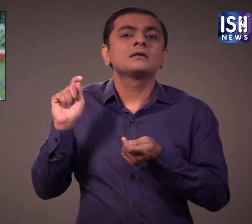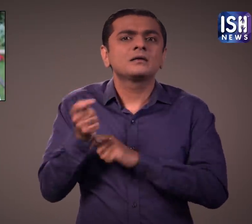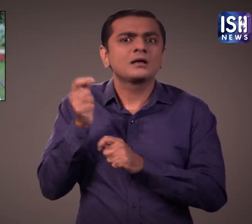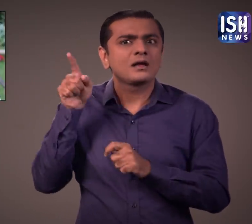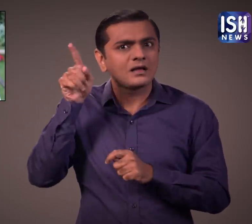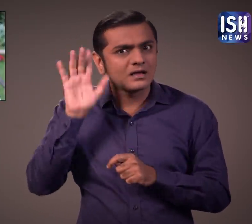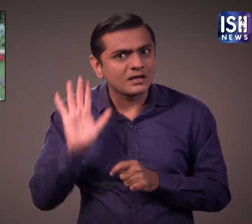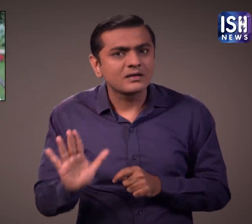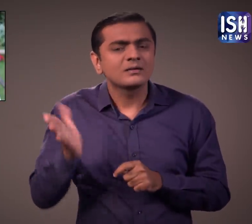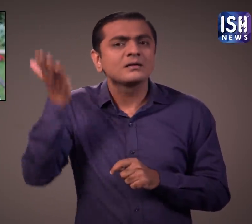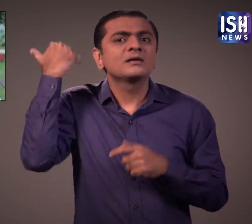अभिनेता है